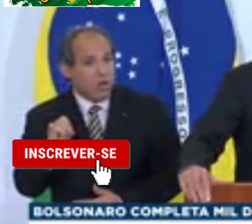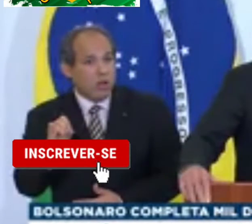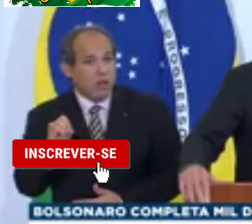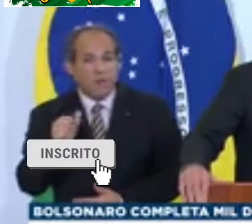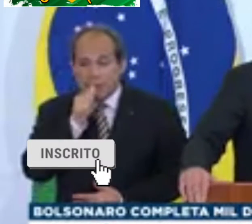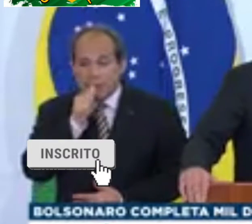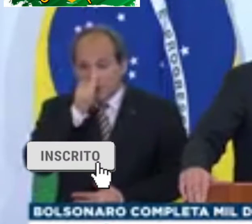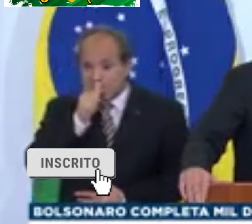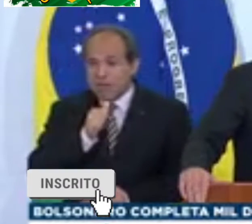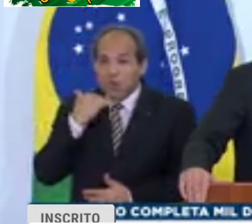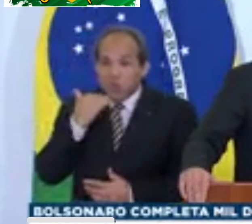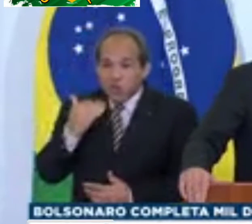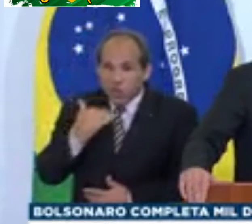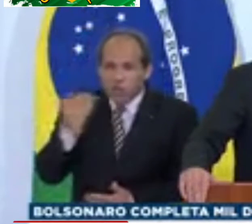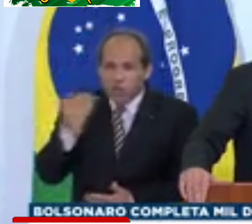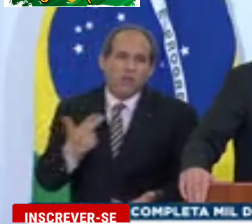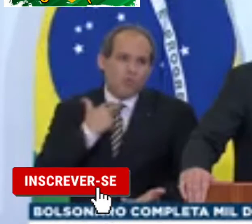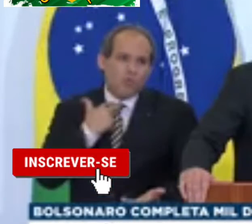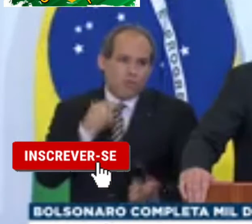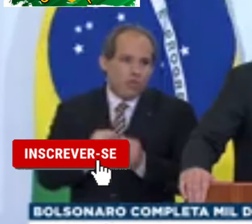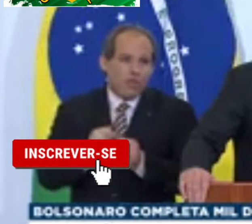valendo a pena.